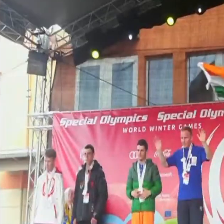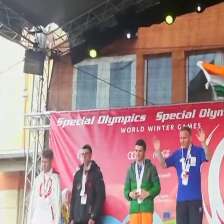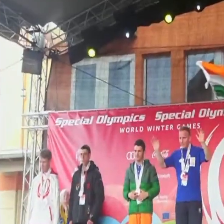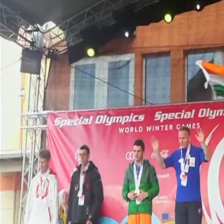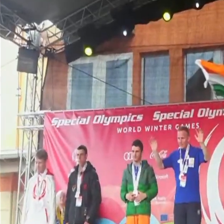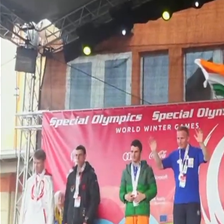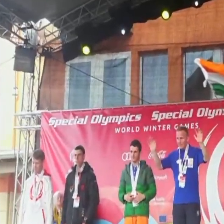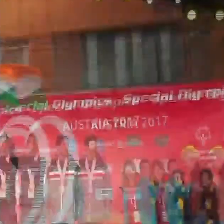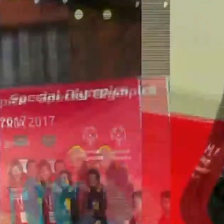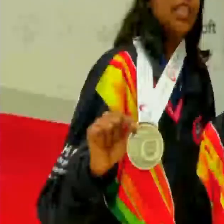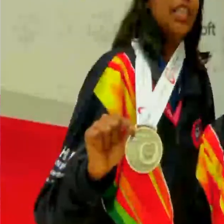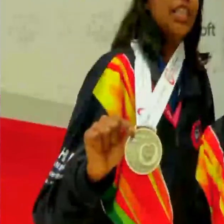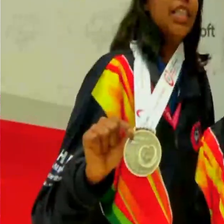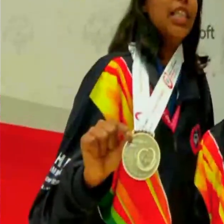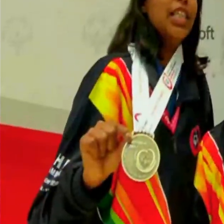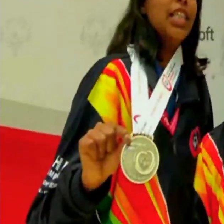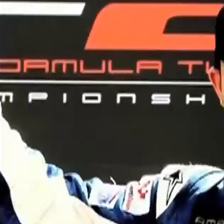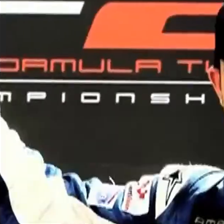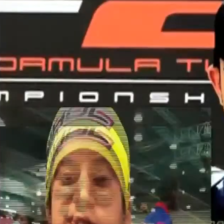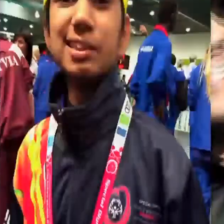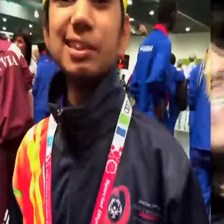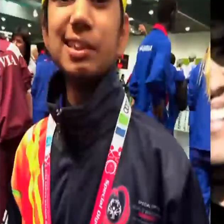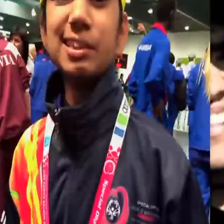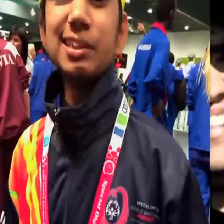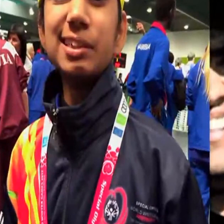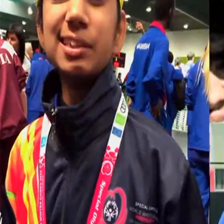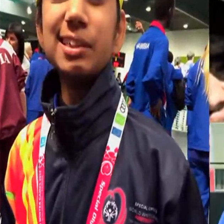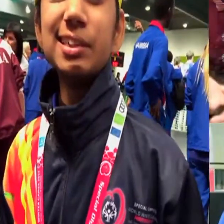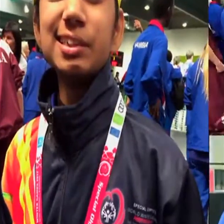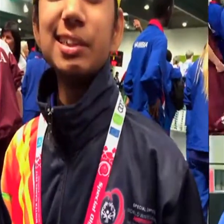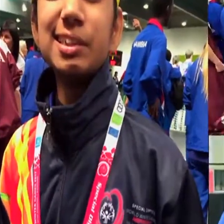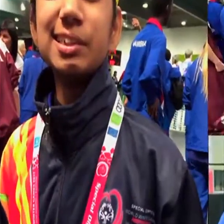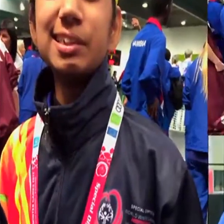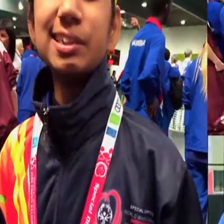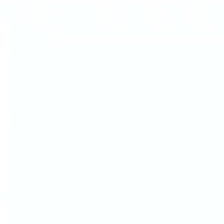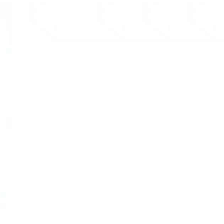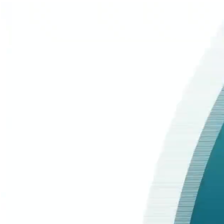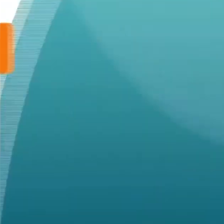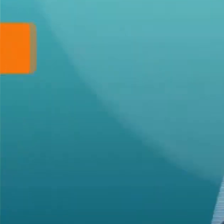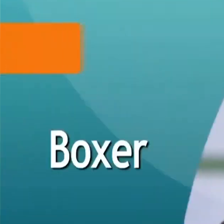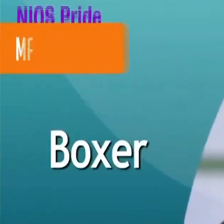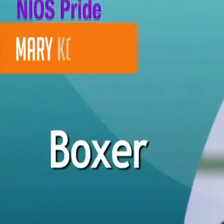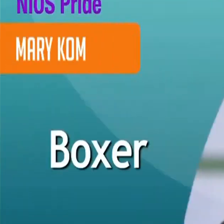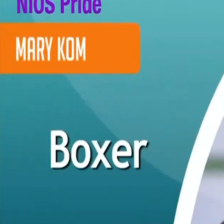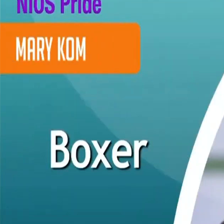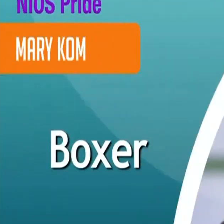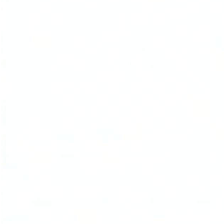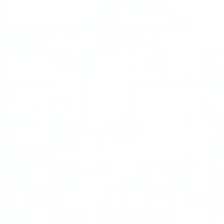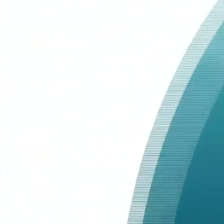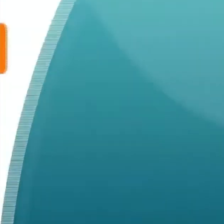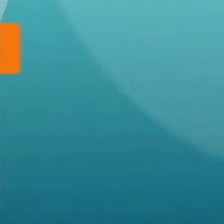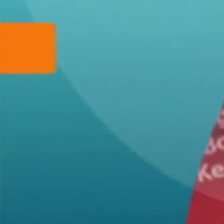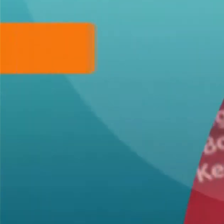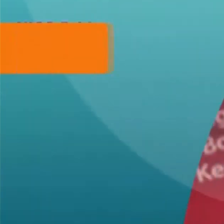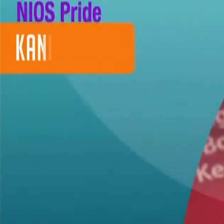रास्ता स्वयं चुने। कोई मन चाहा केंद्र चुने।